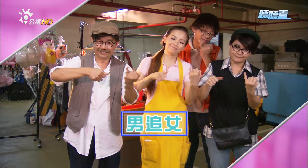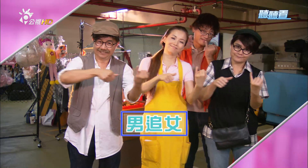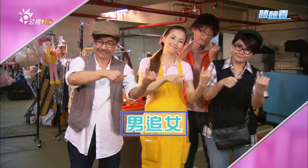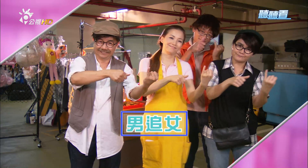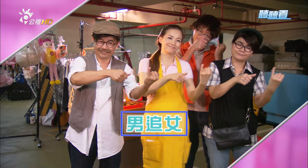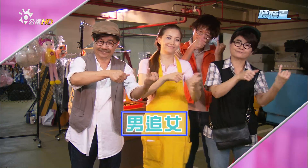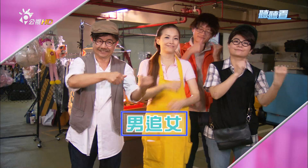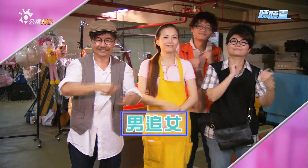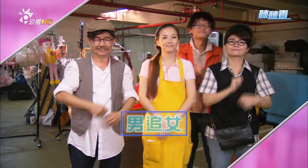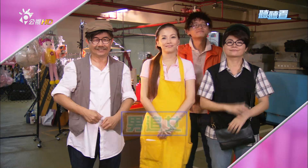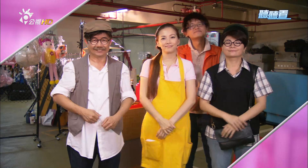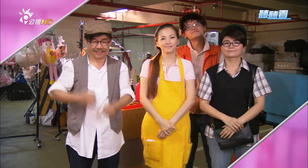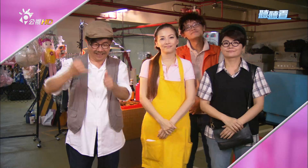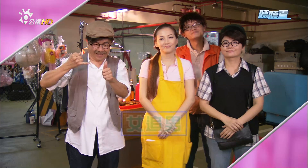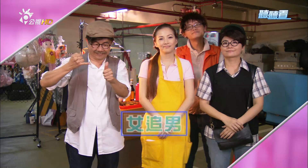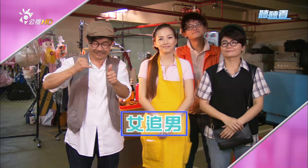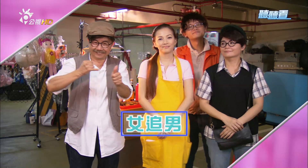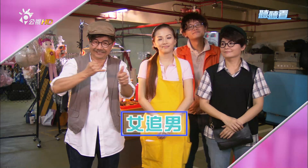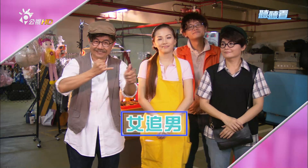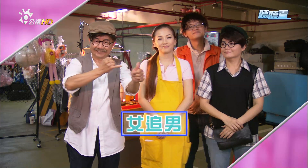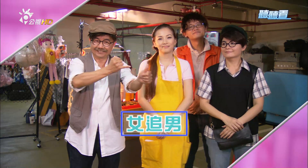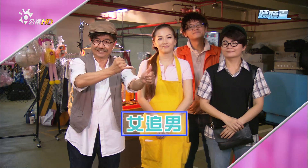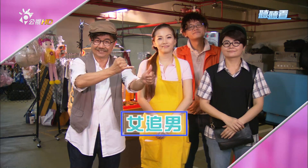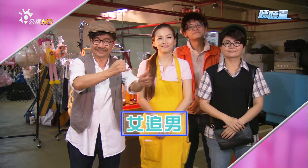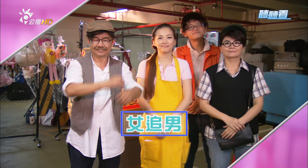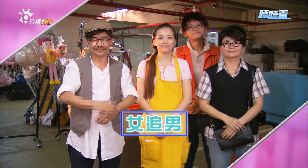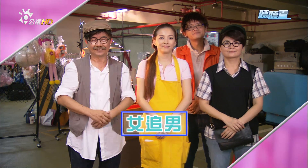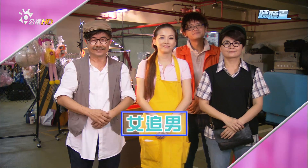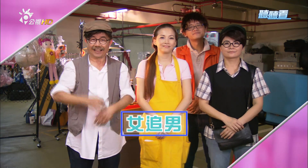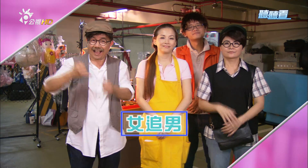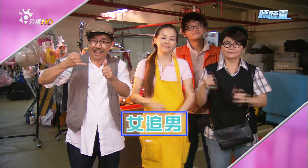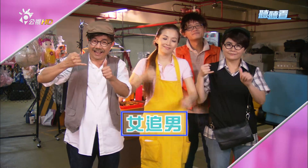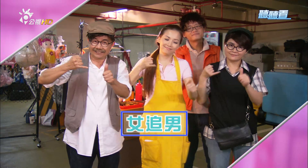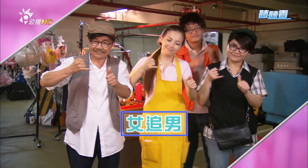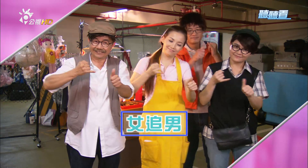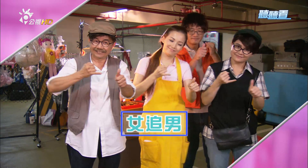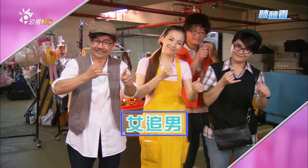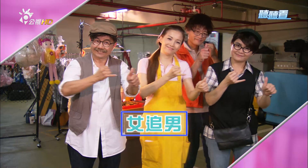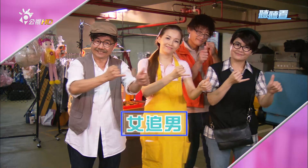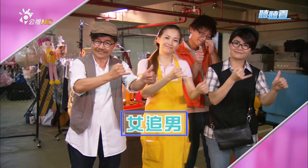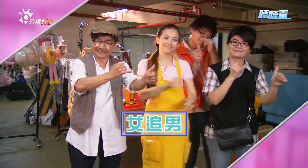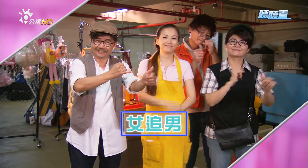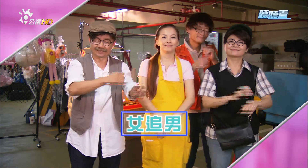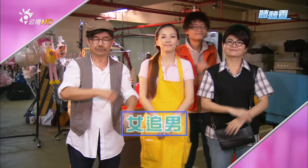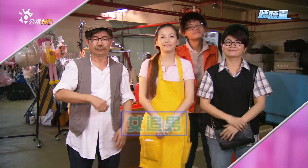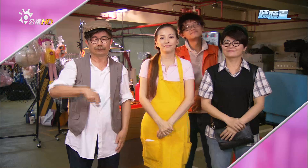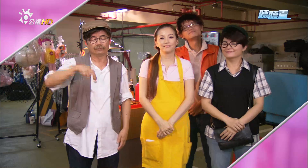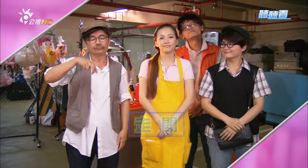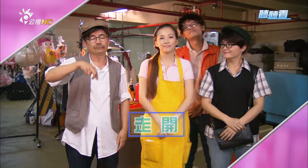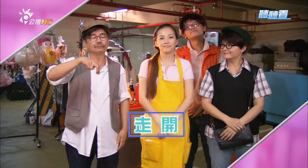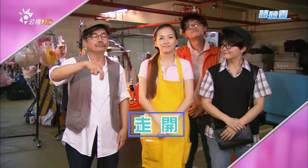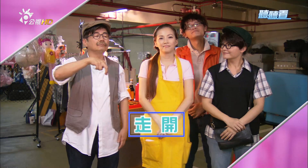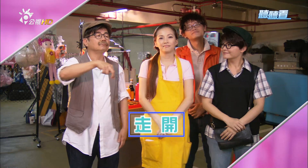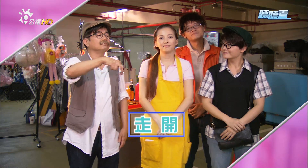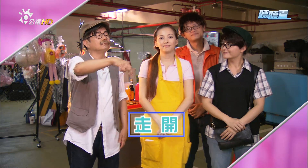男追女， 女追男， 女追男， 走开，